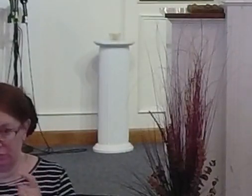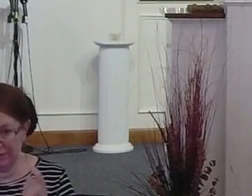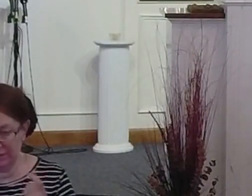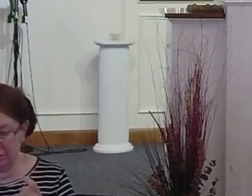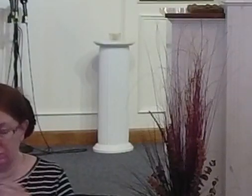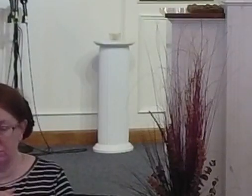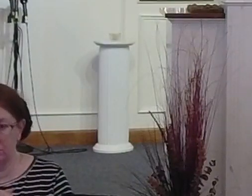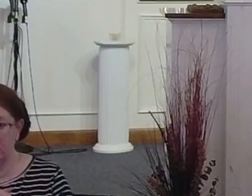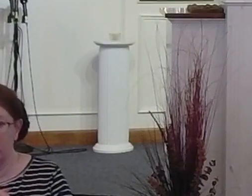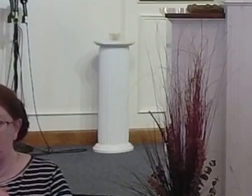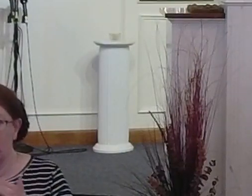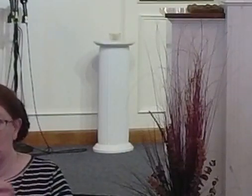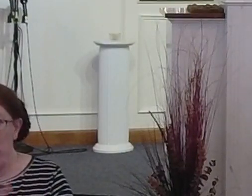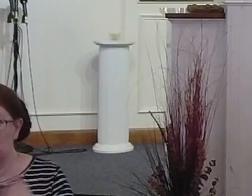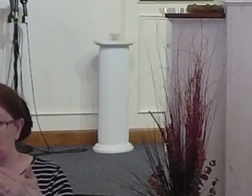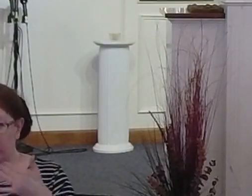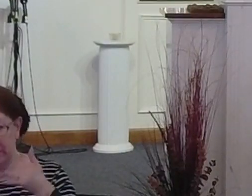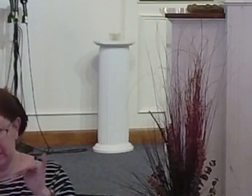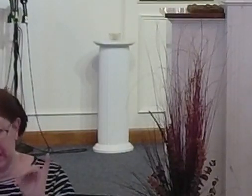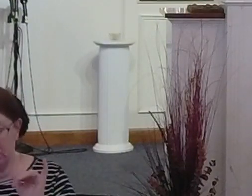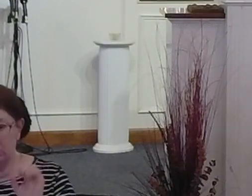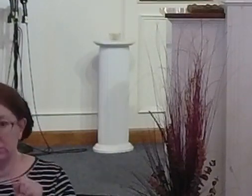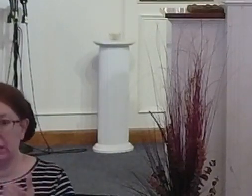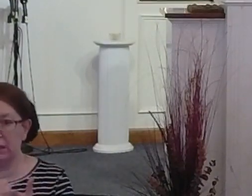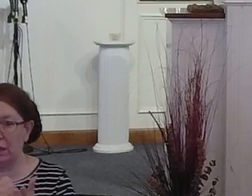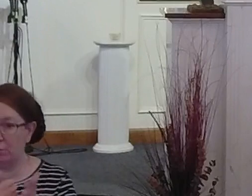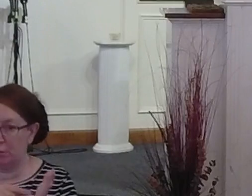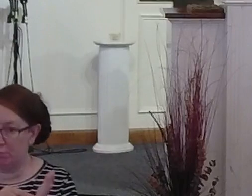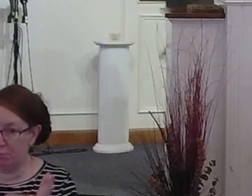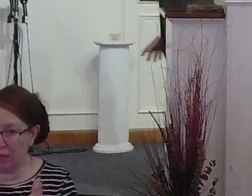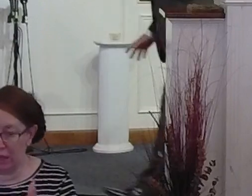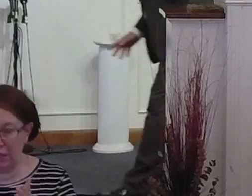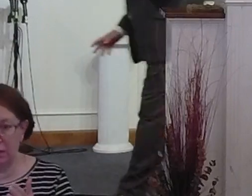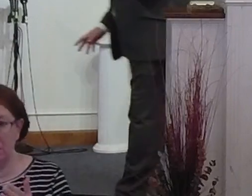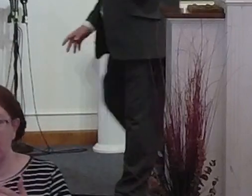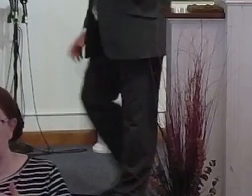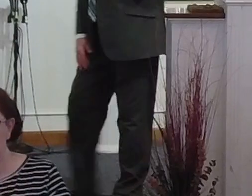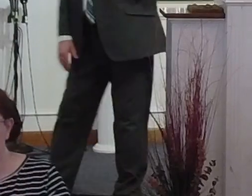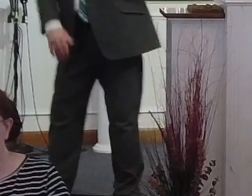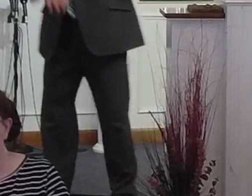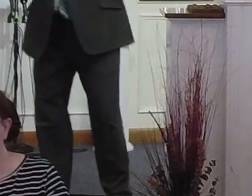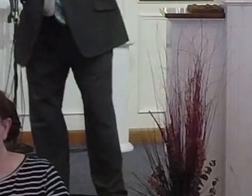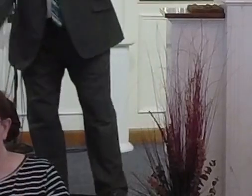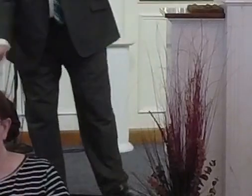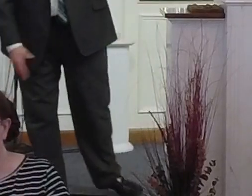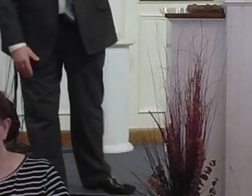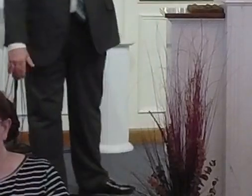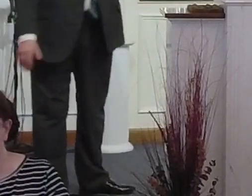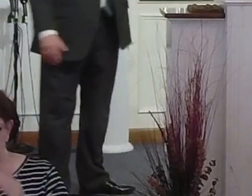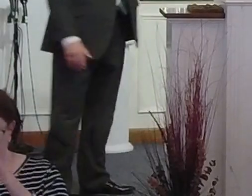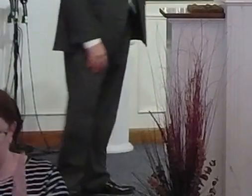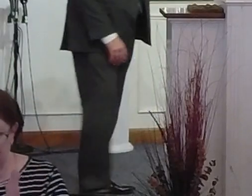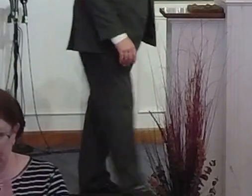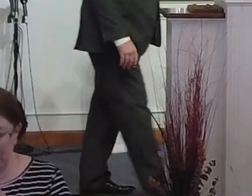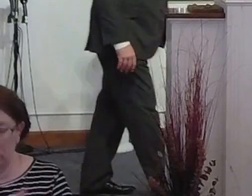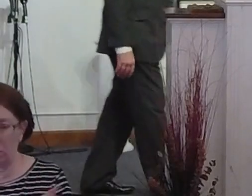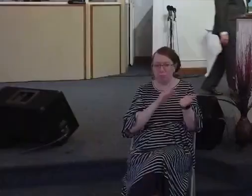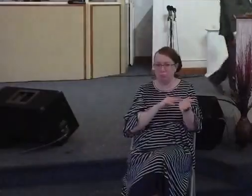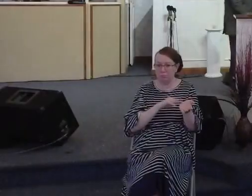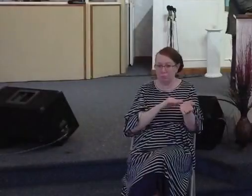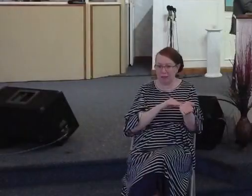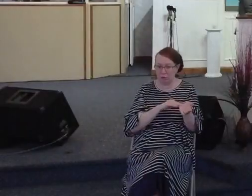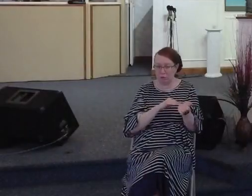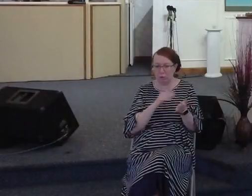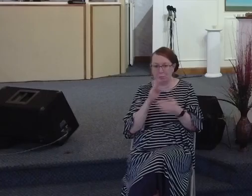ni defecto era vestido de carne para poder pagar por nosotros. Dios puede ayudarnos a